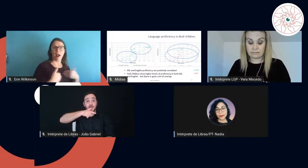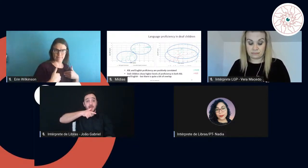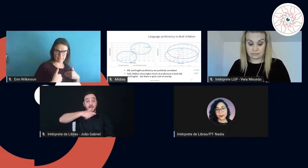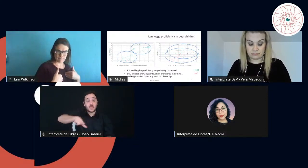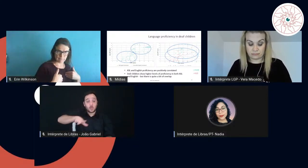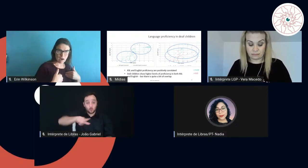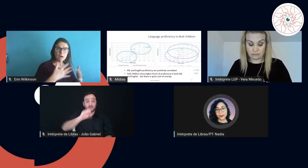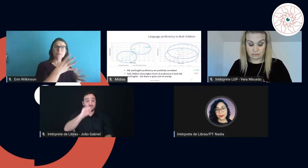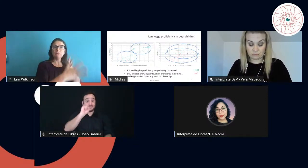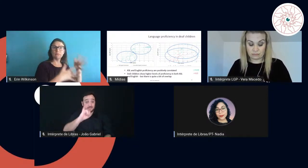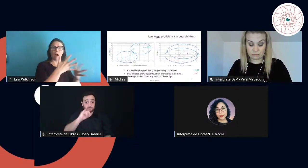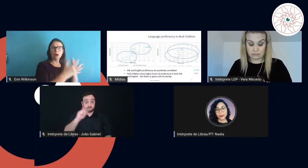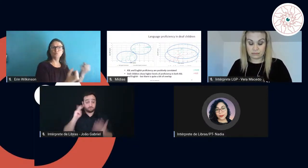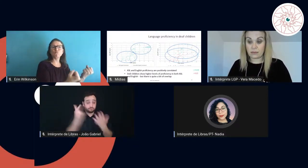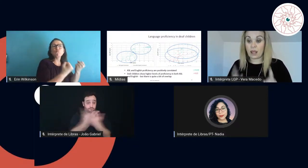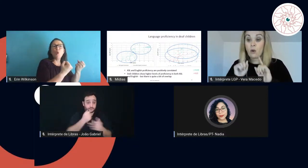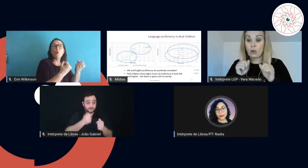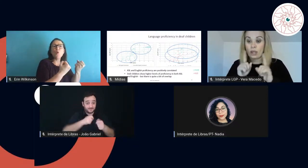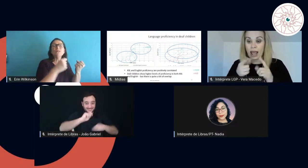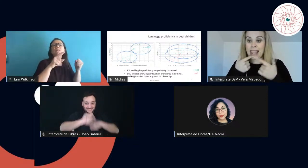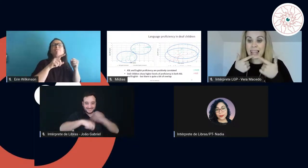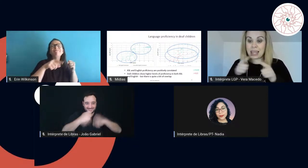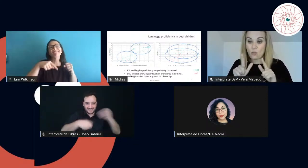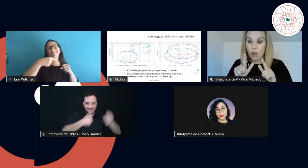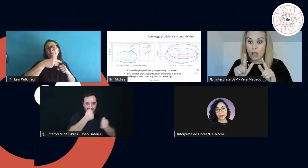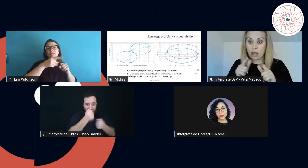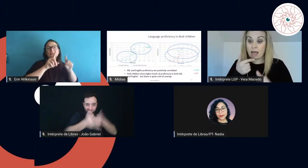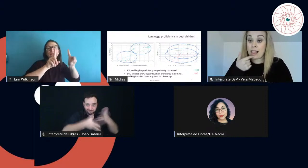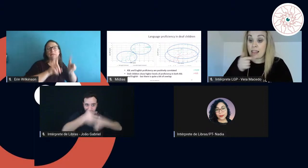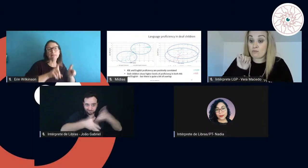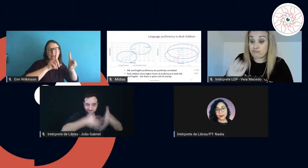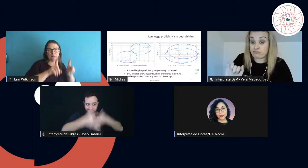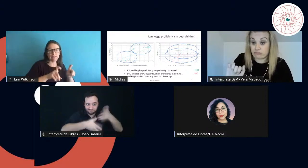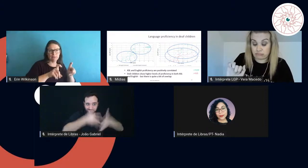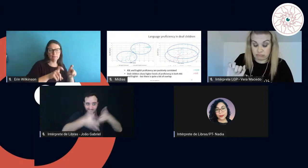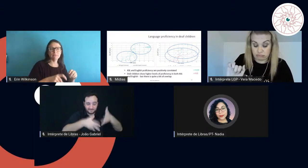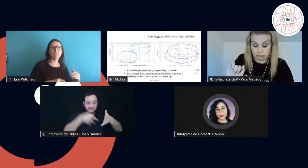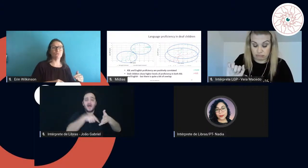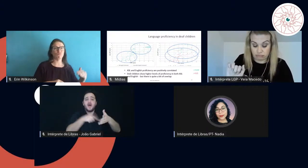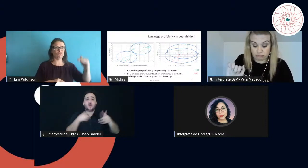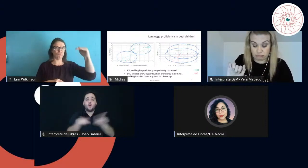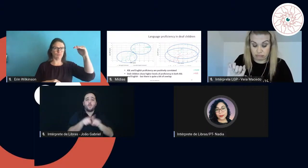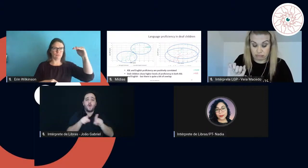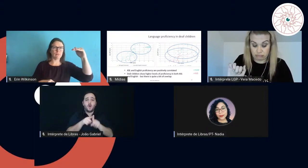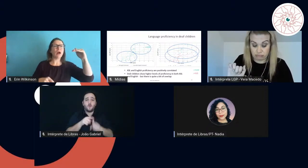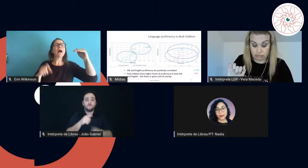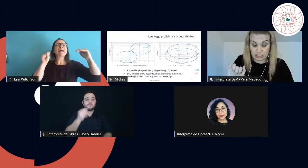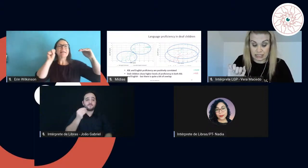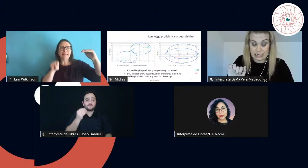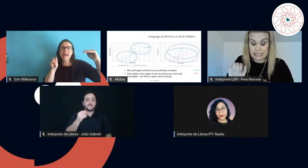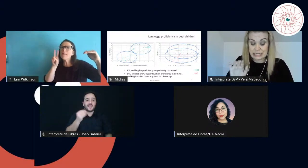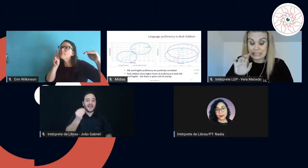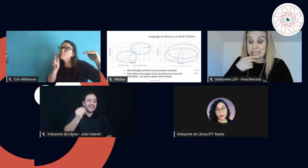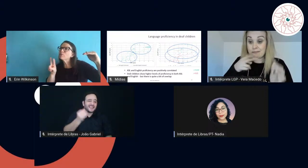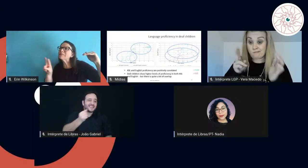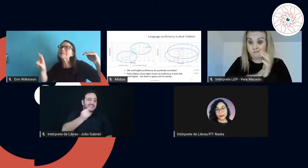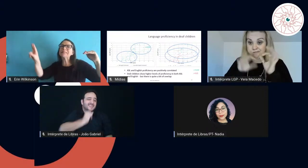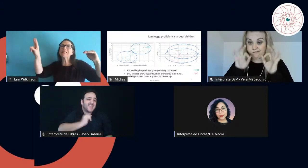salientar é que a língua posta em uso